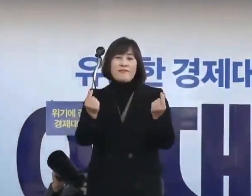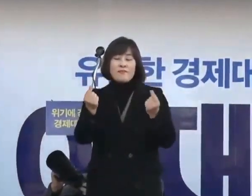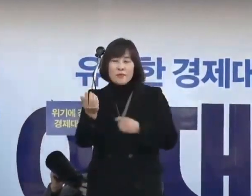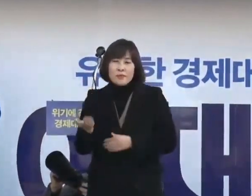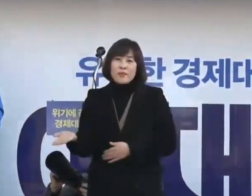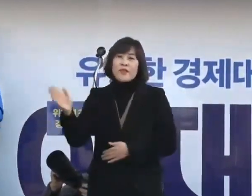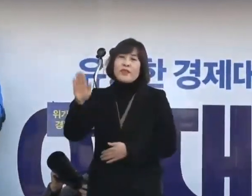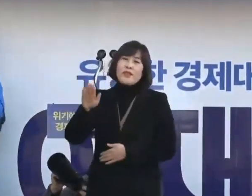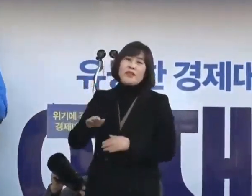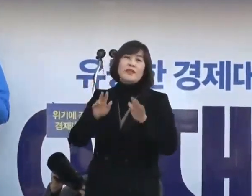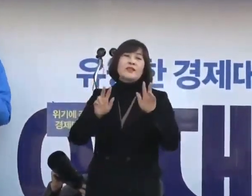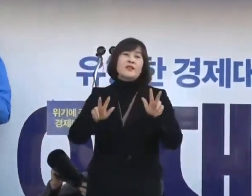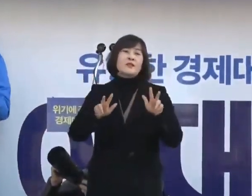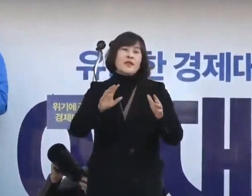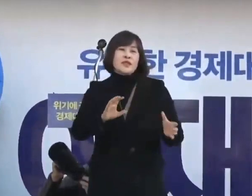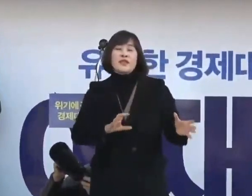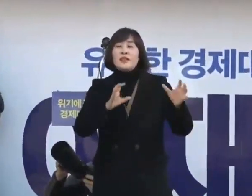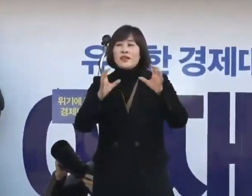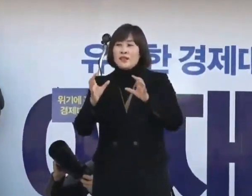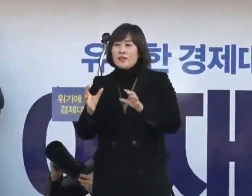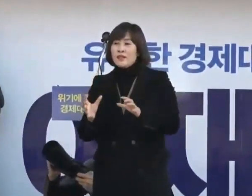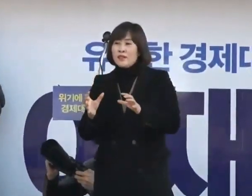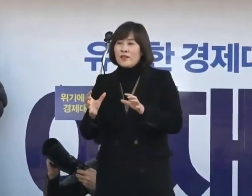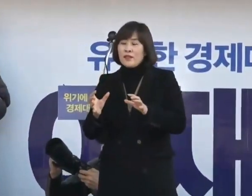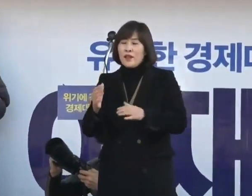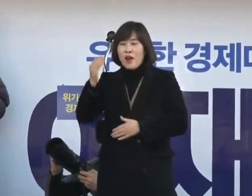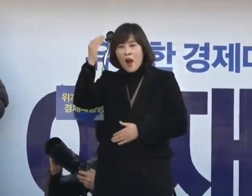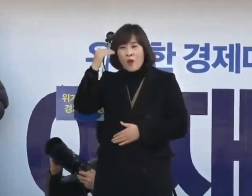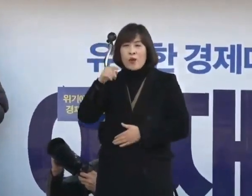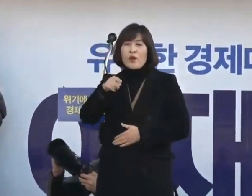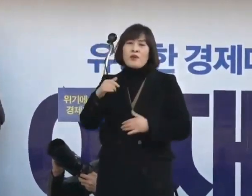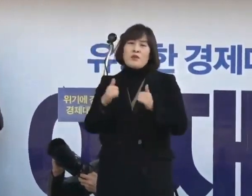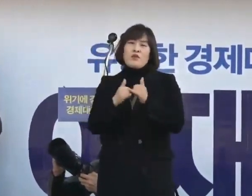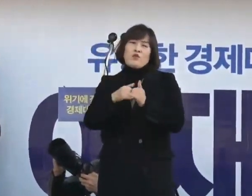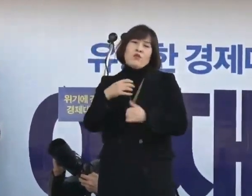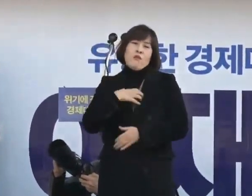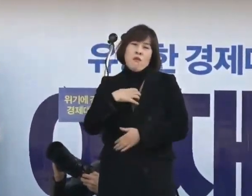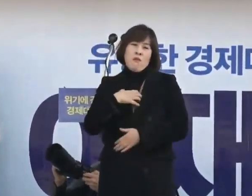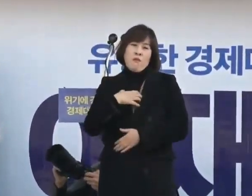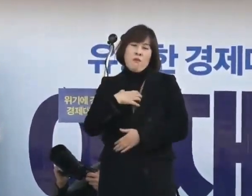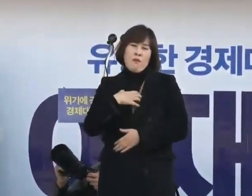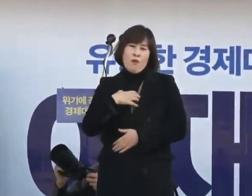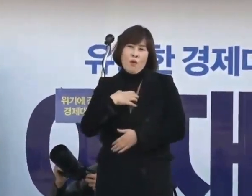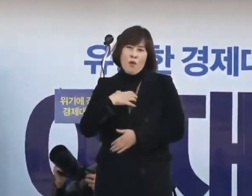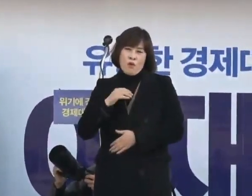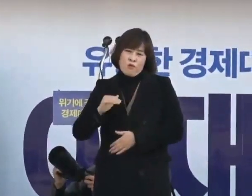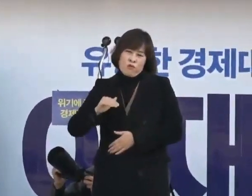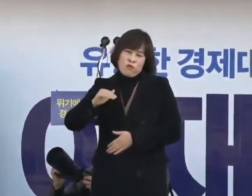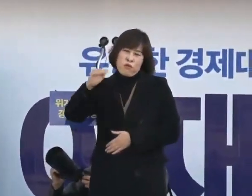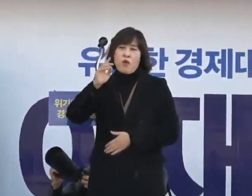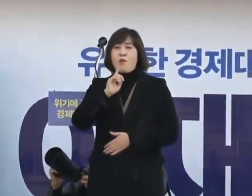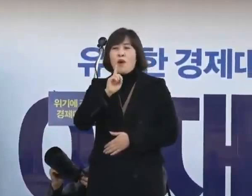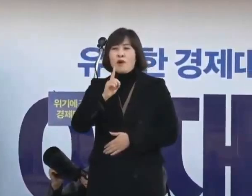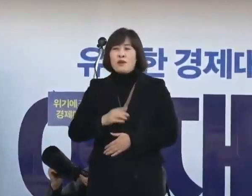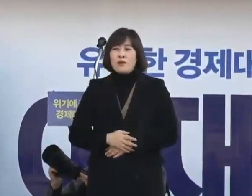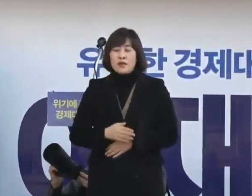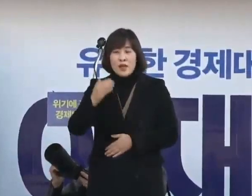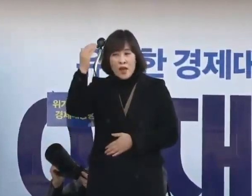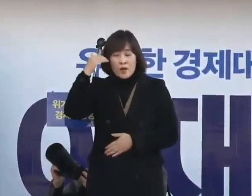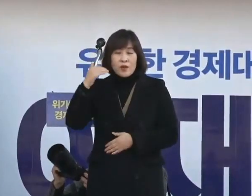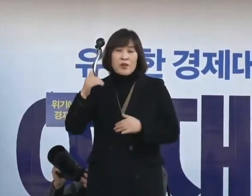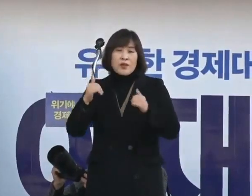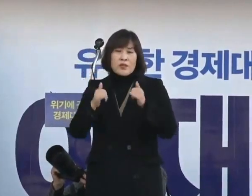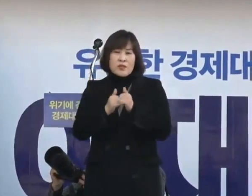그런데 지금 세계에서 한반도의 전쟁 위기가 고조되고 있다,